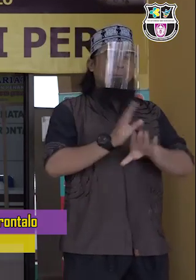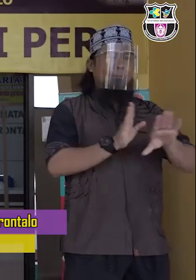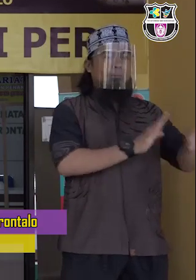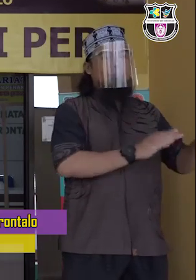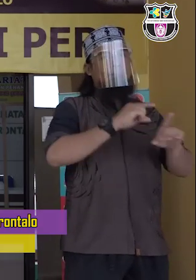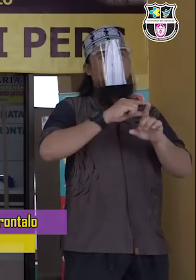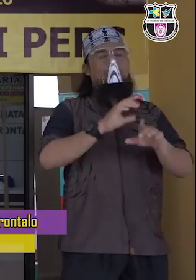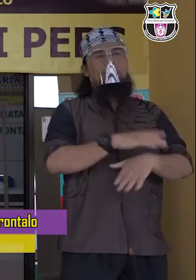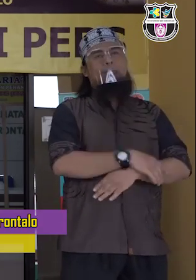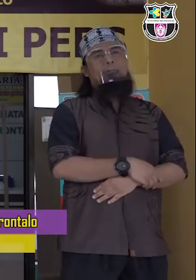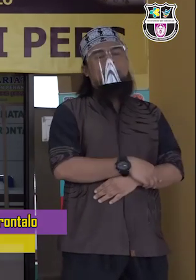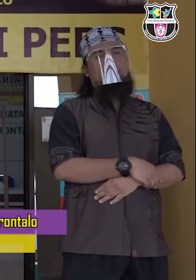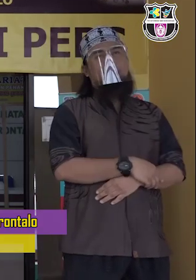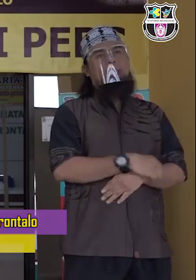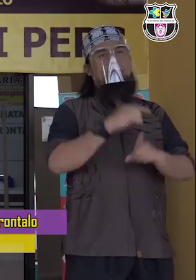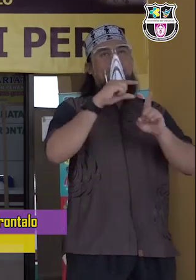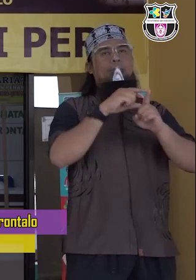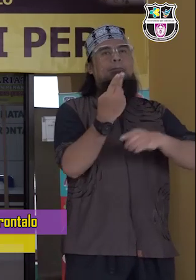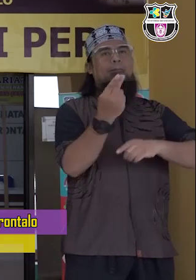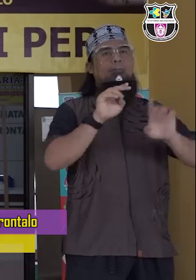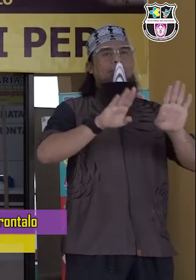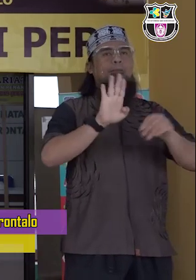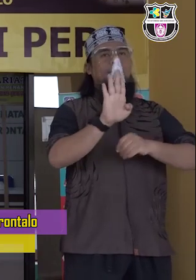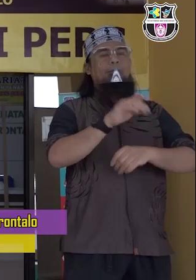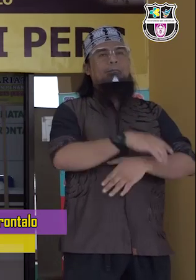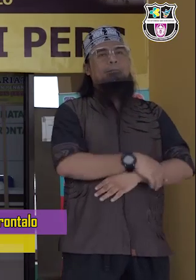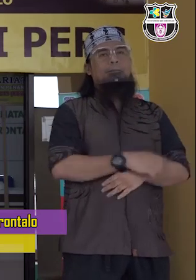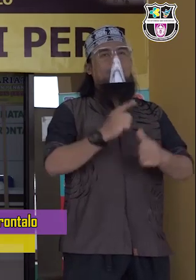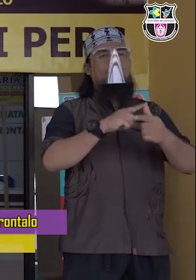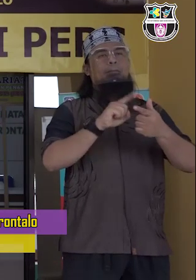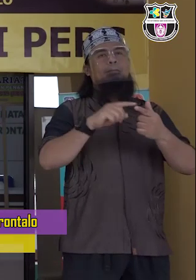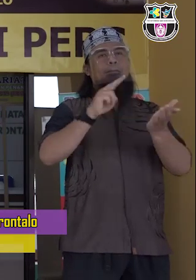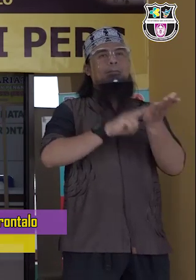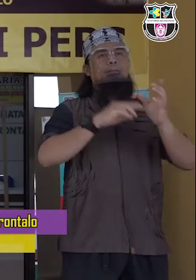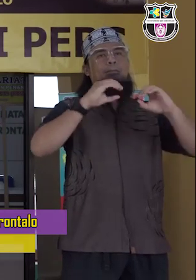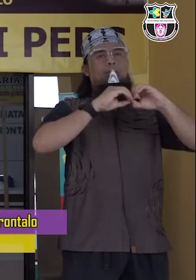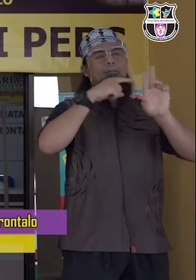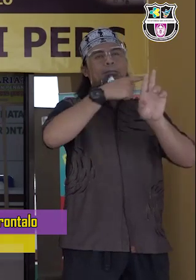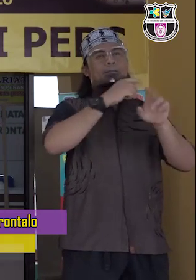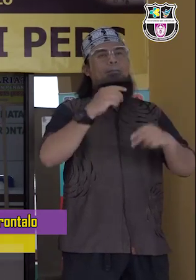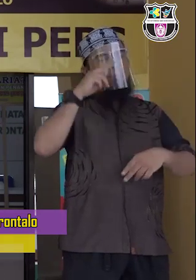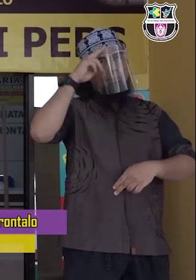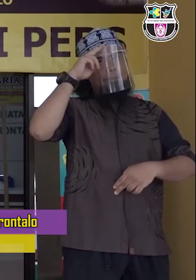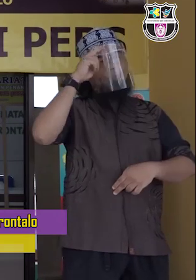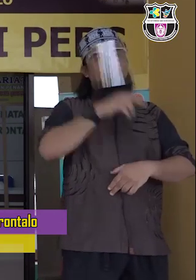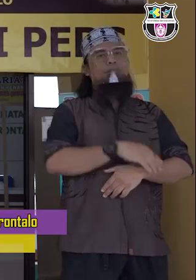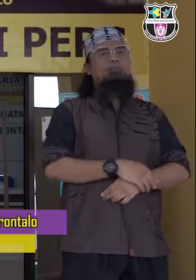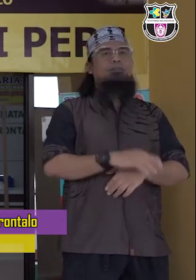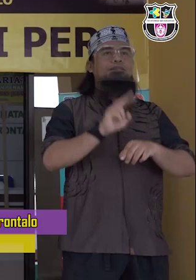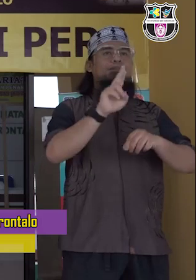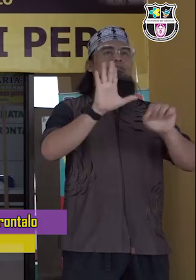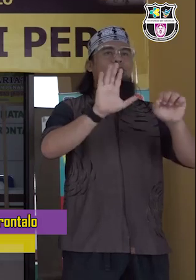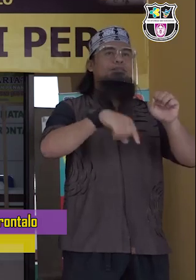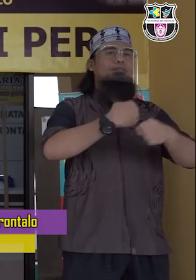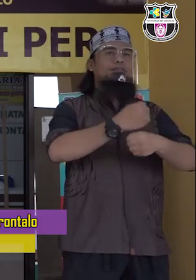Pasien yang berikutnya adalah pasien 284 atau MBH, laki-laki 25